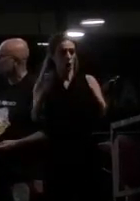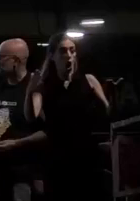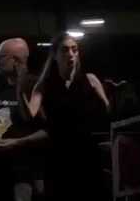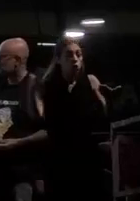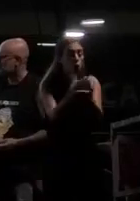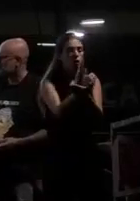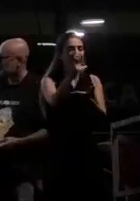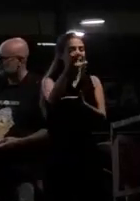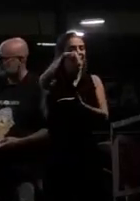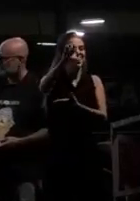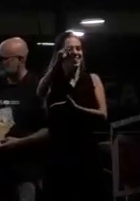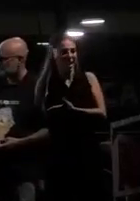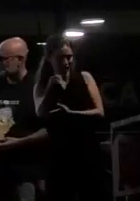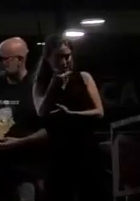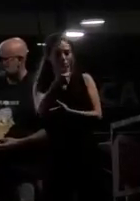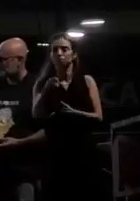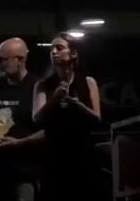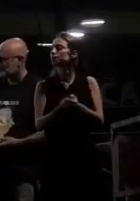l'Andenga.